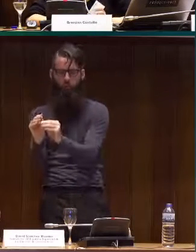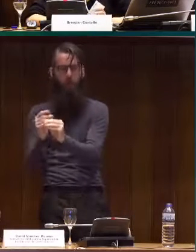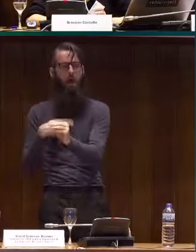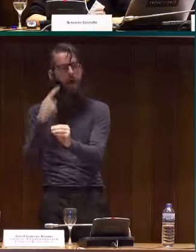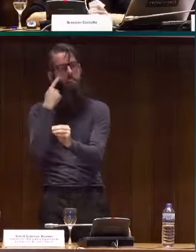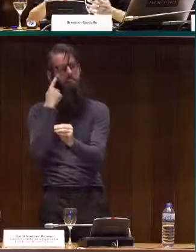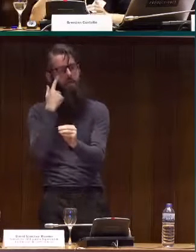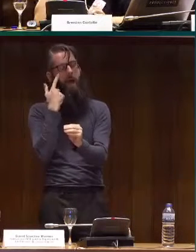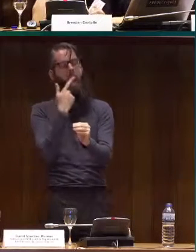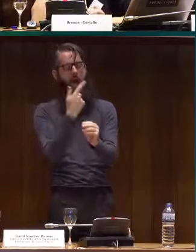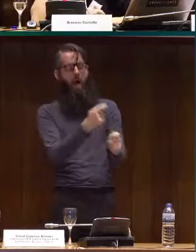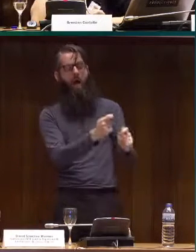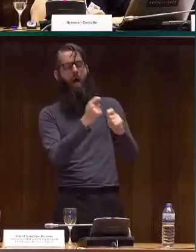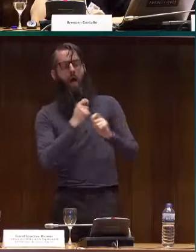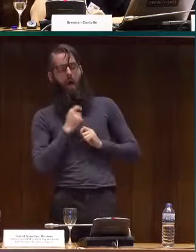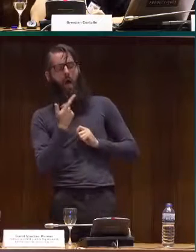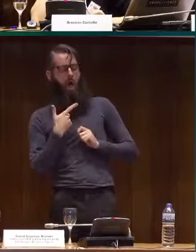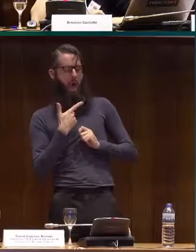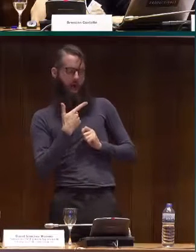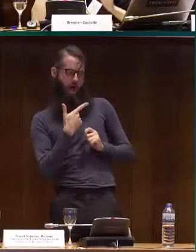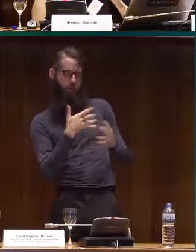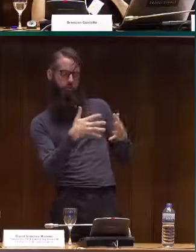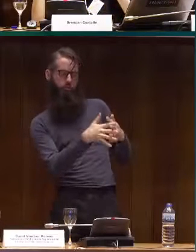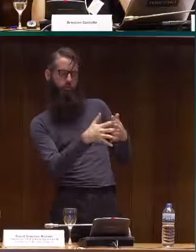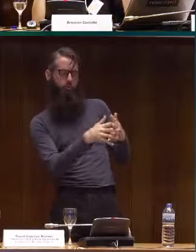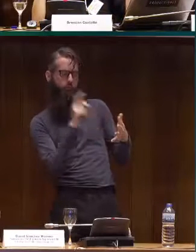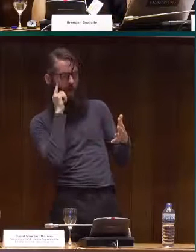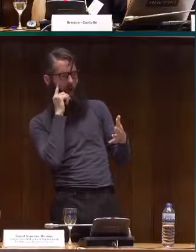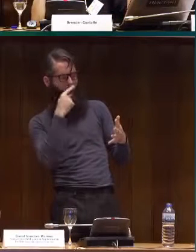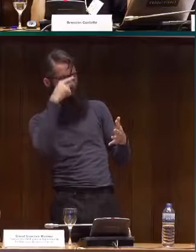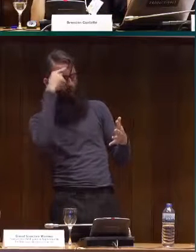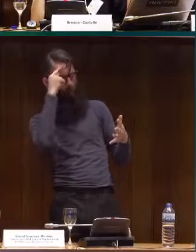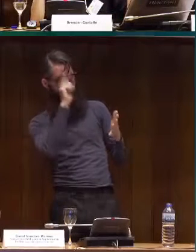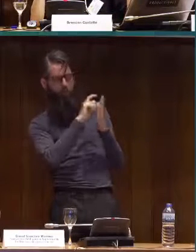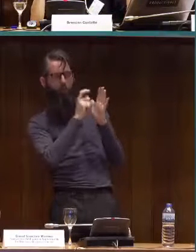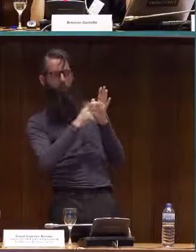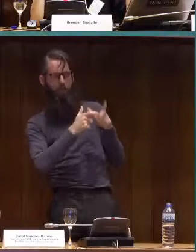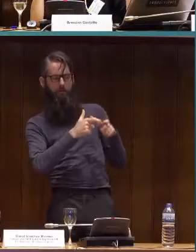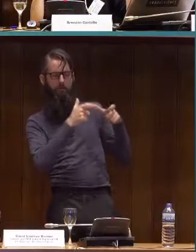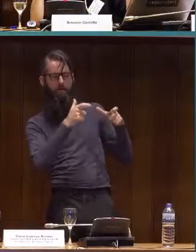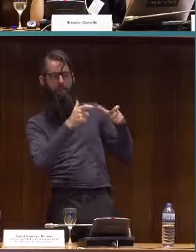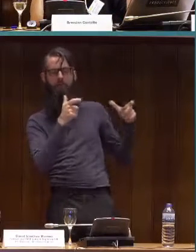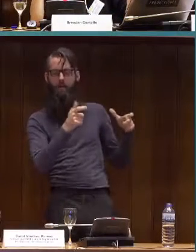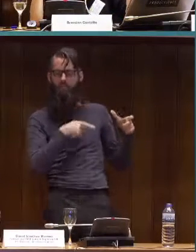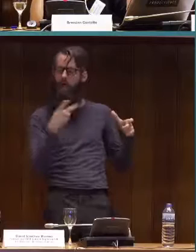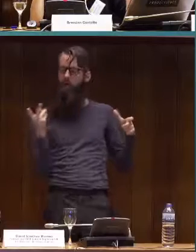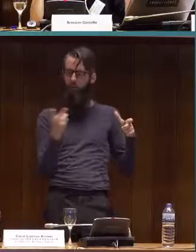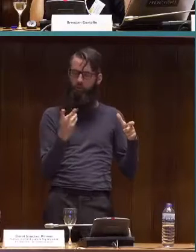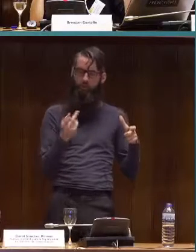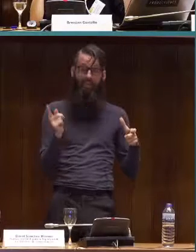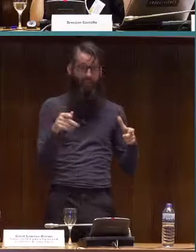y contribuye a una mejor comprensión del funcionamiento gramatical de la lengua. Y además aquí hemos